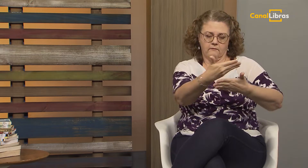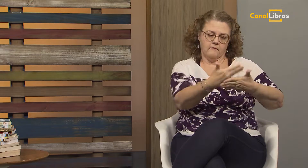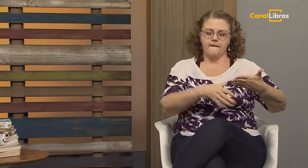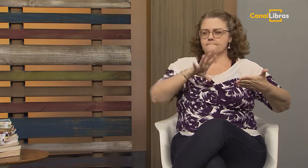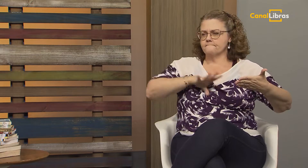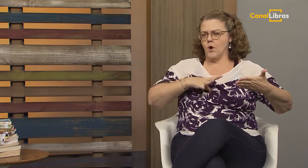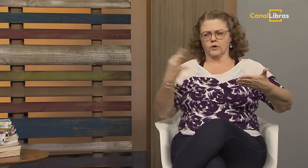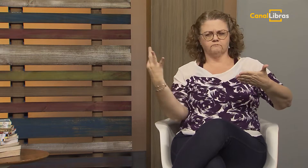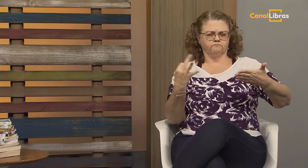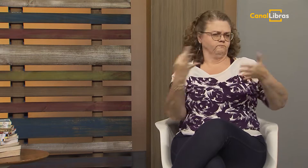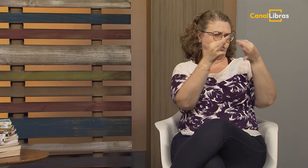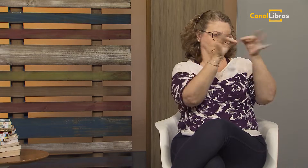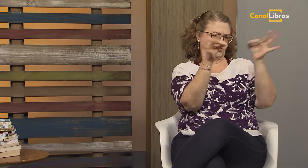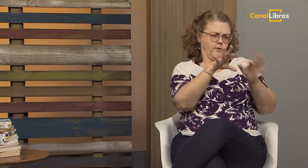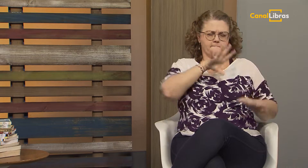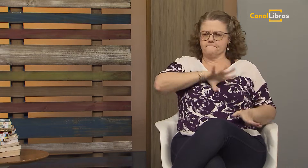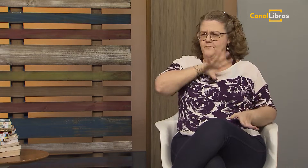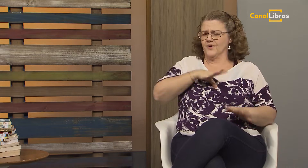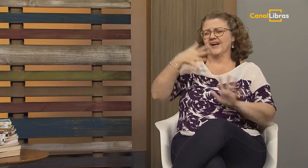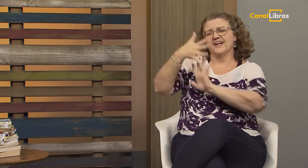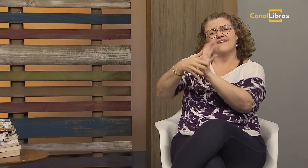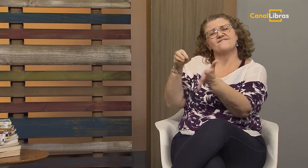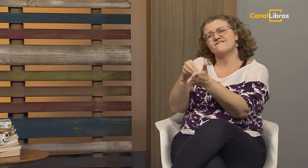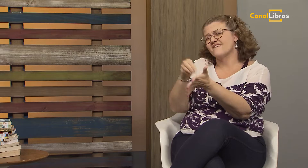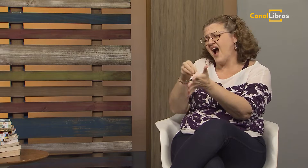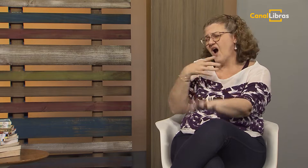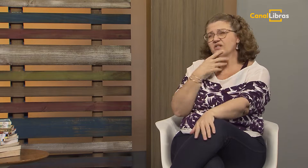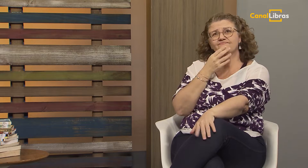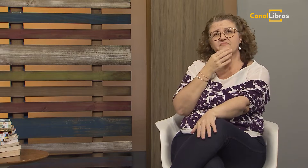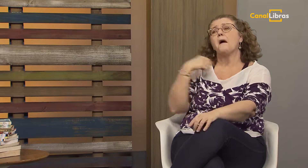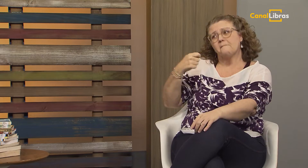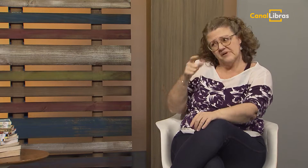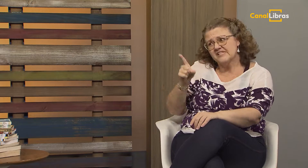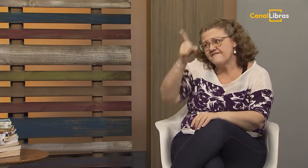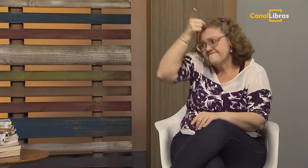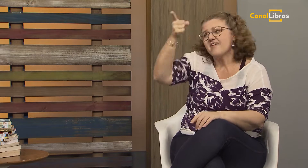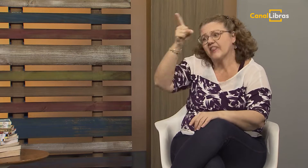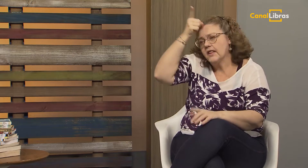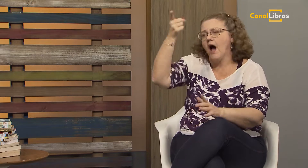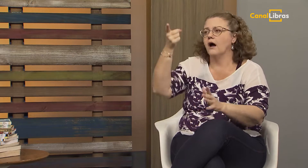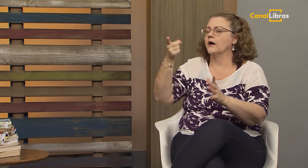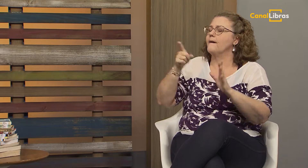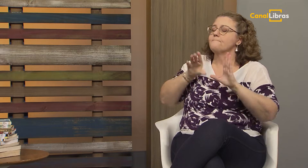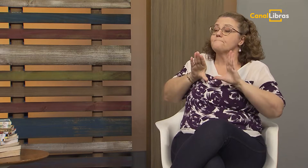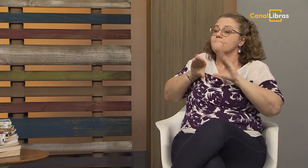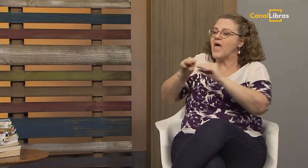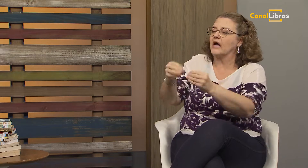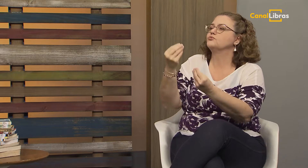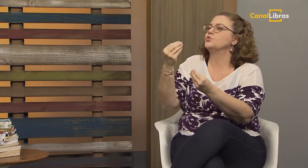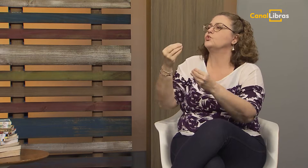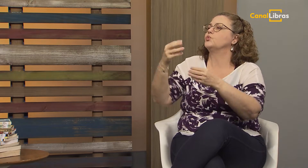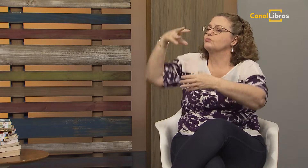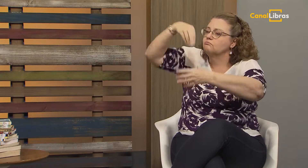de sinais que sigam a estrutura do português escrito como base. Esse preconceito linguístico respectiva